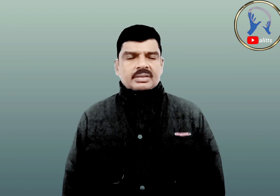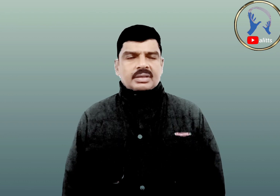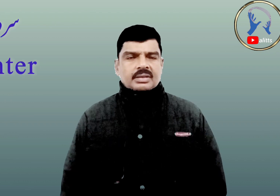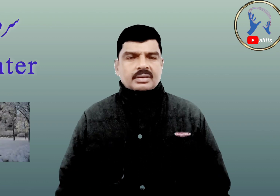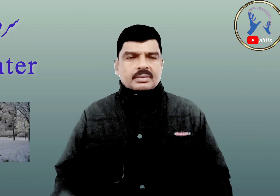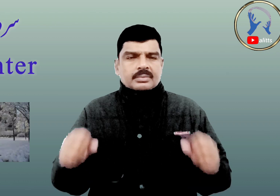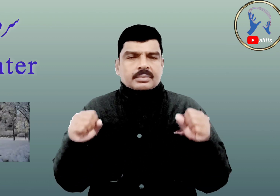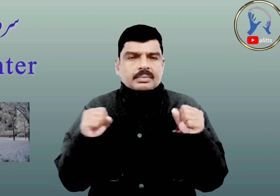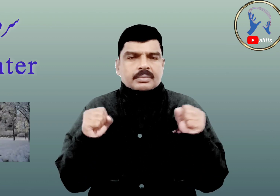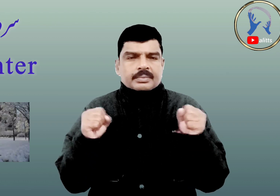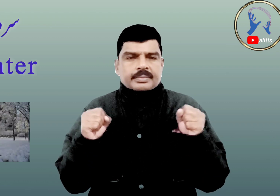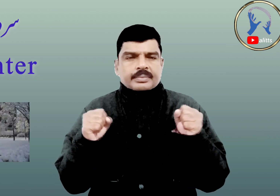सर्दी।